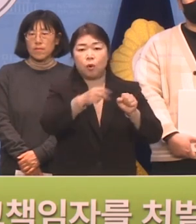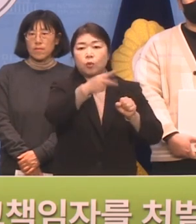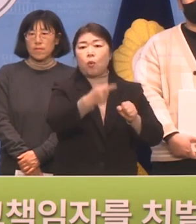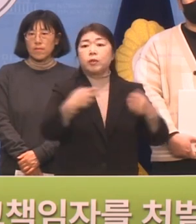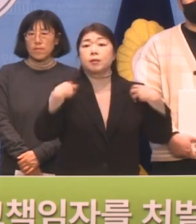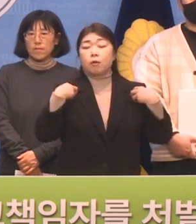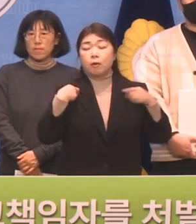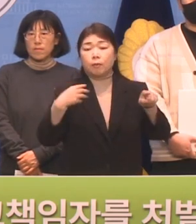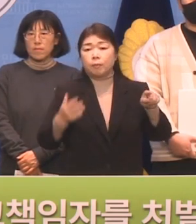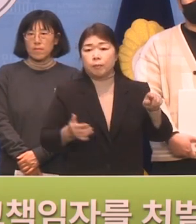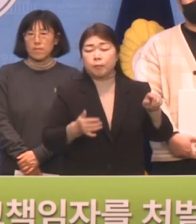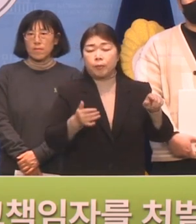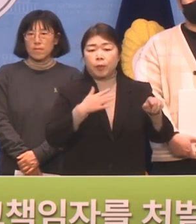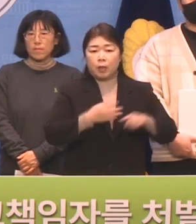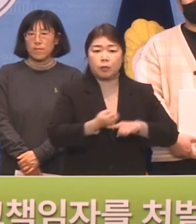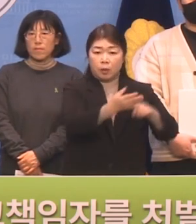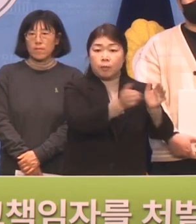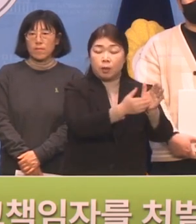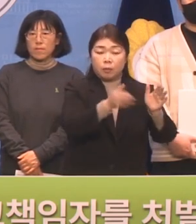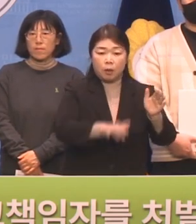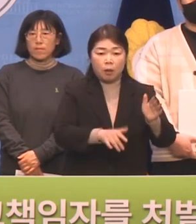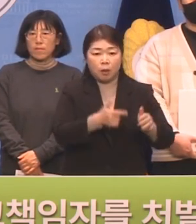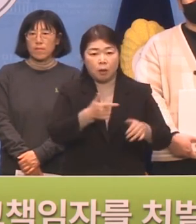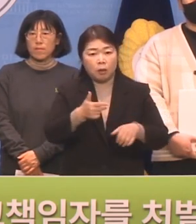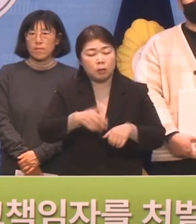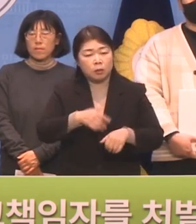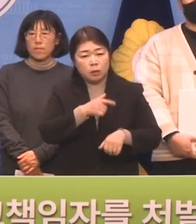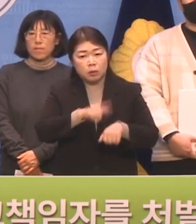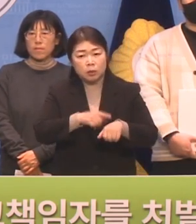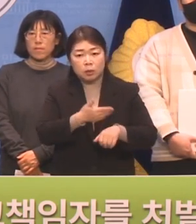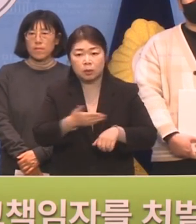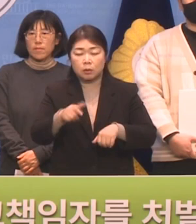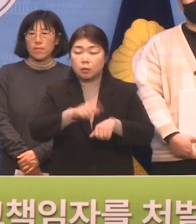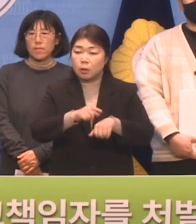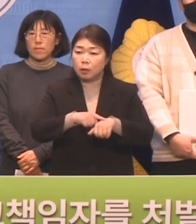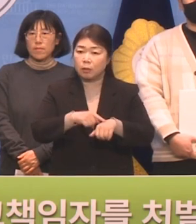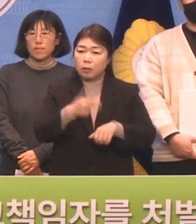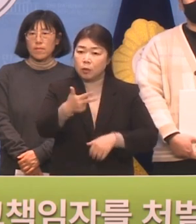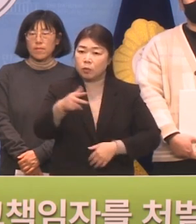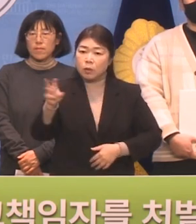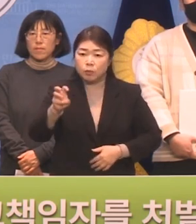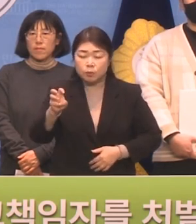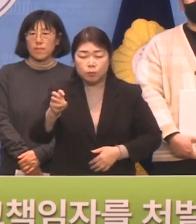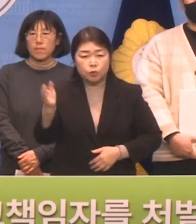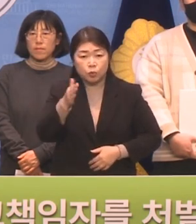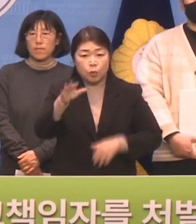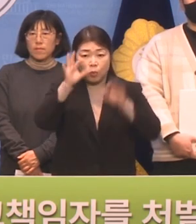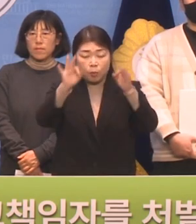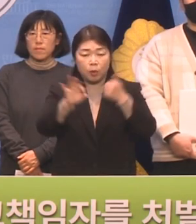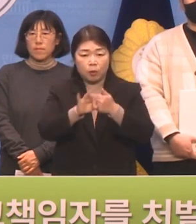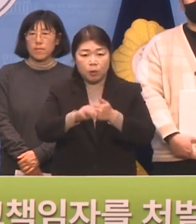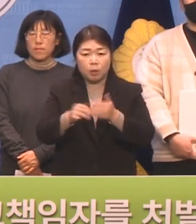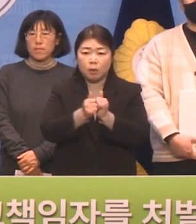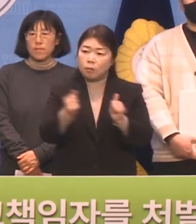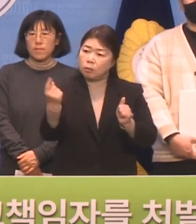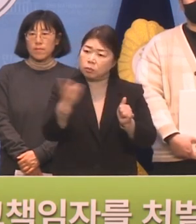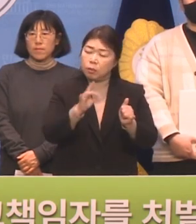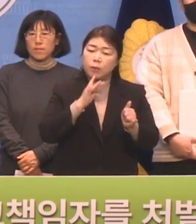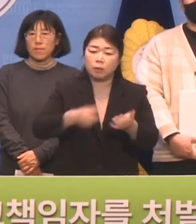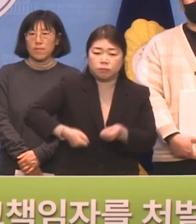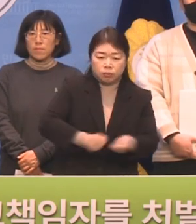7시에 촬영된 영상을 보면 인부 6명이 나와서 삽을 들고 대처하고 있을 뿐 도와